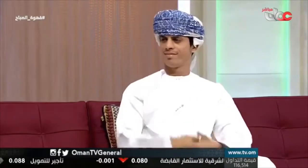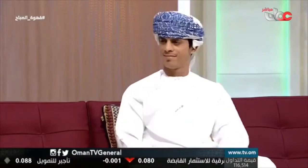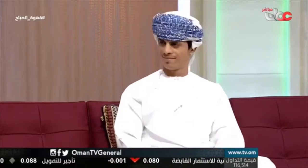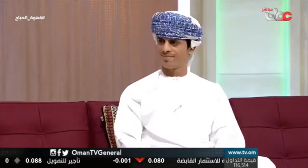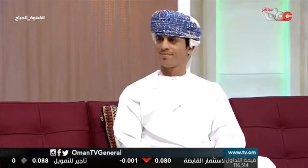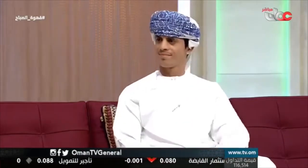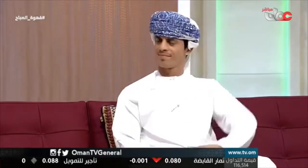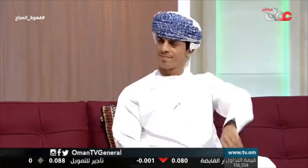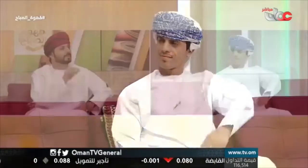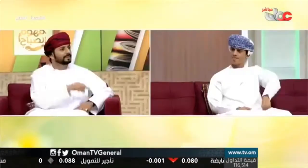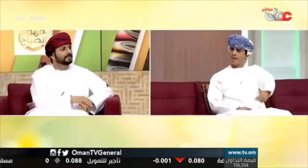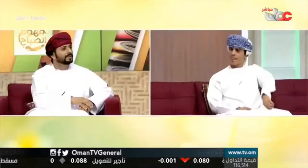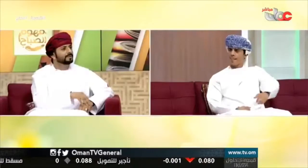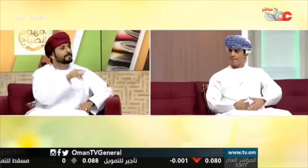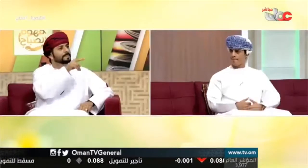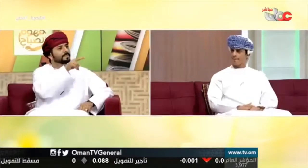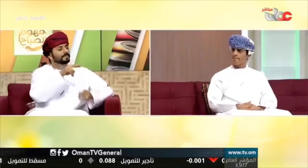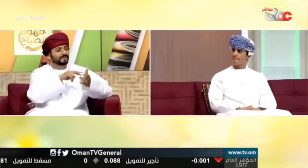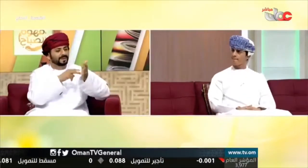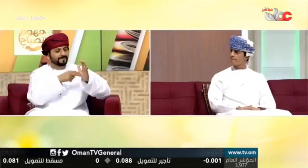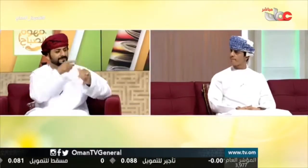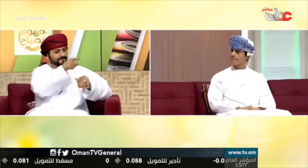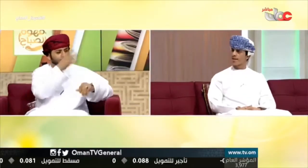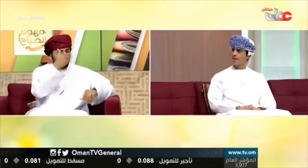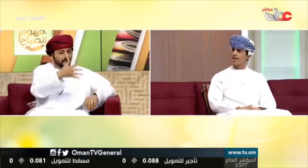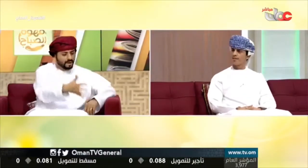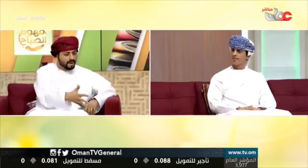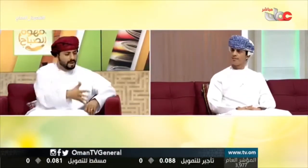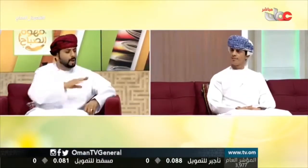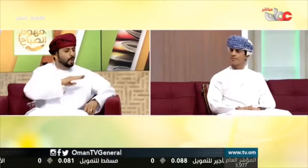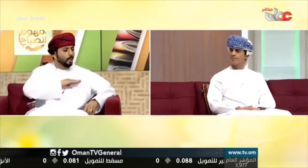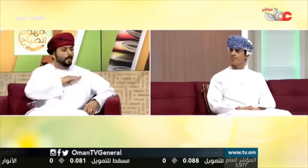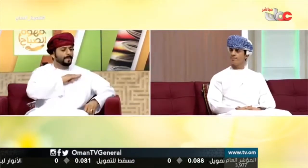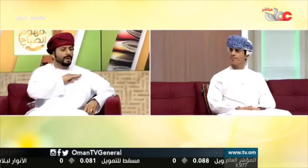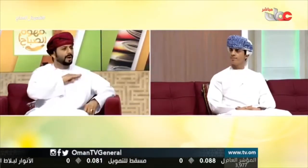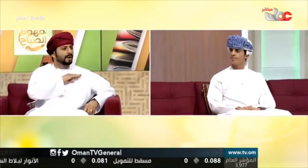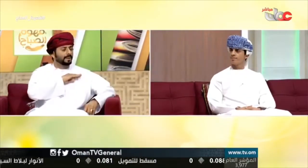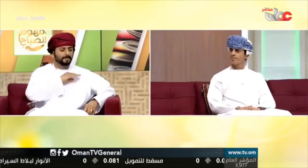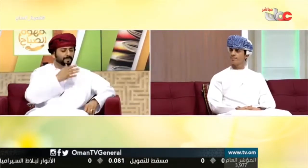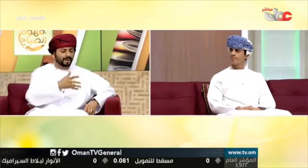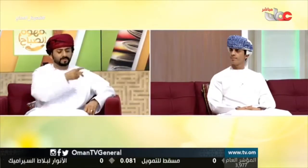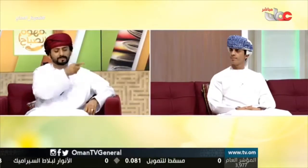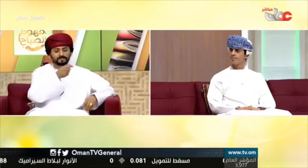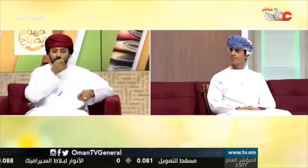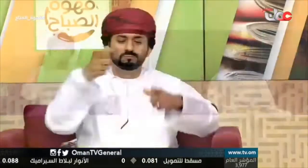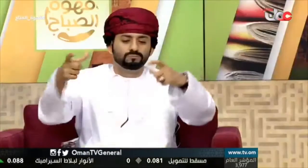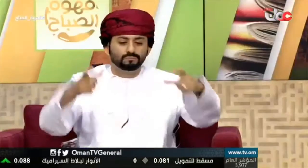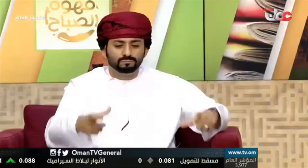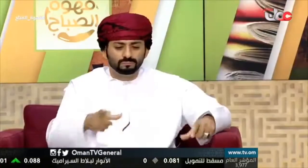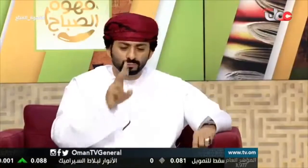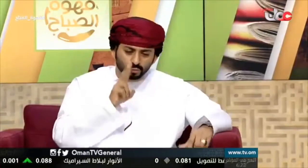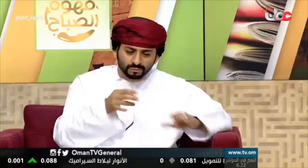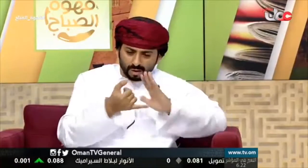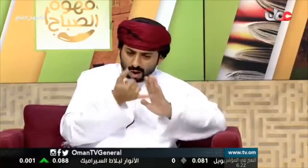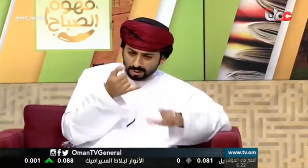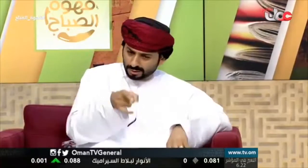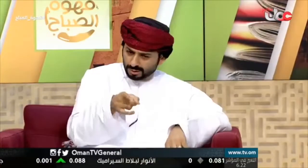الحمد. ممتاز ممتاز. كيف من يوم، منذ متى بدأت أنت يعني